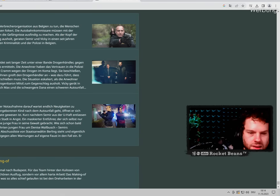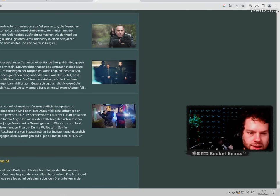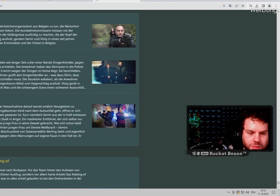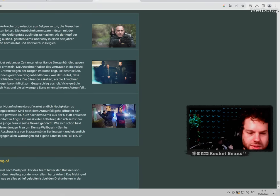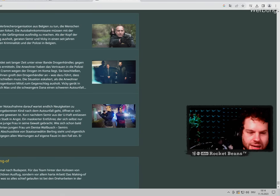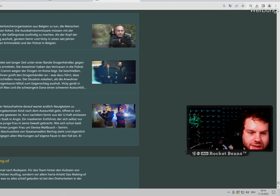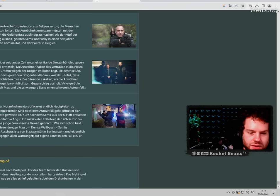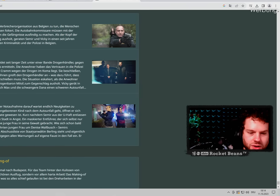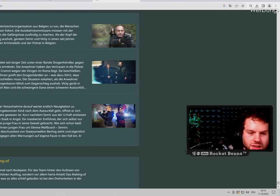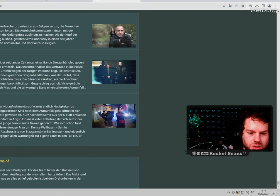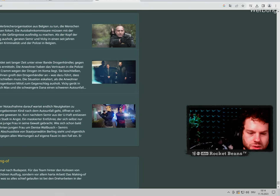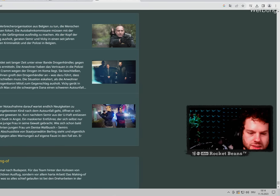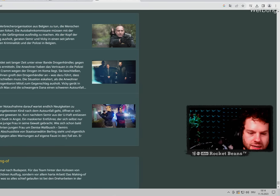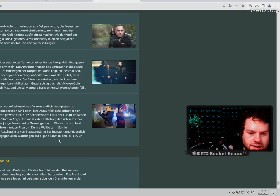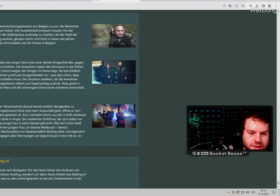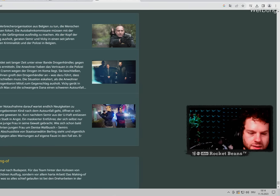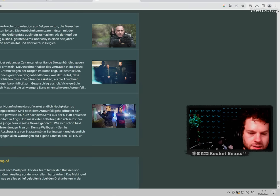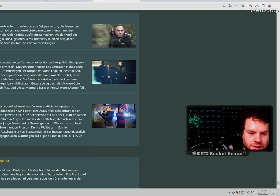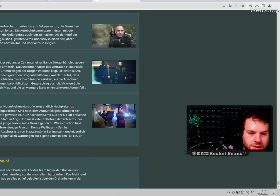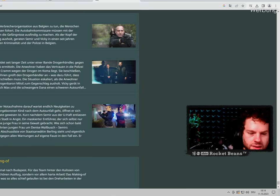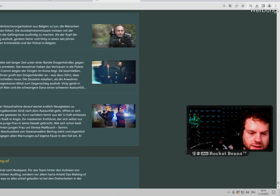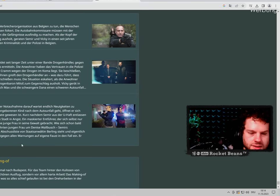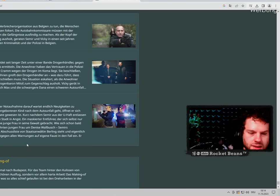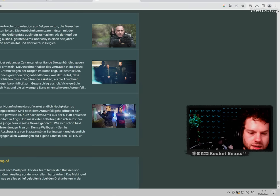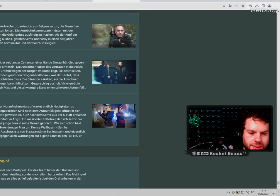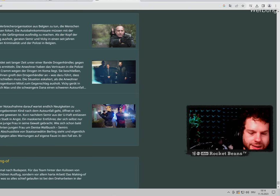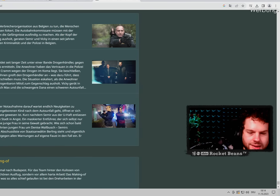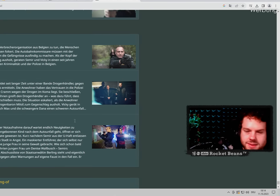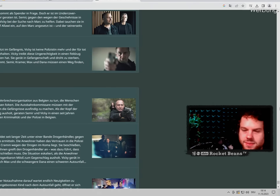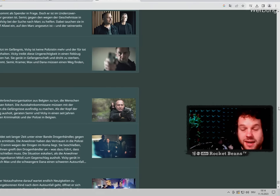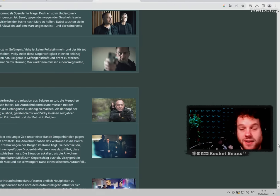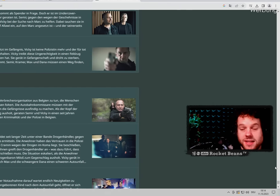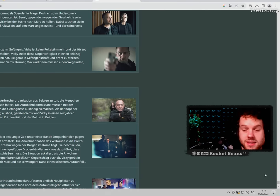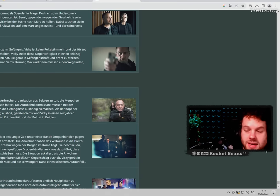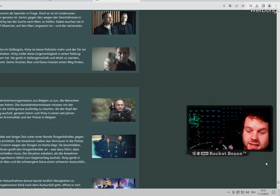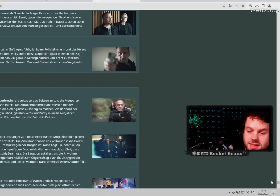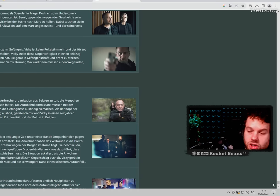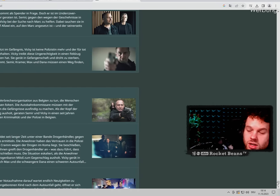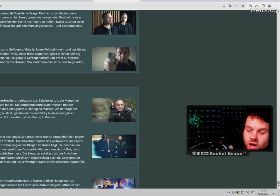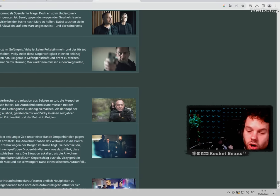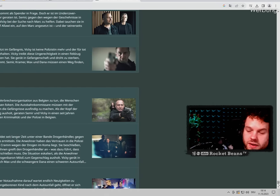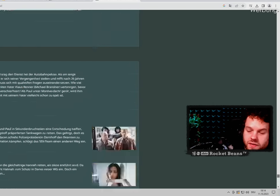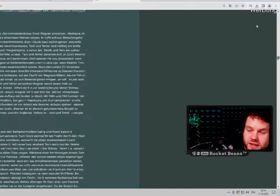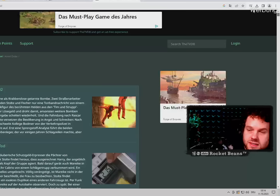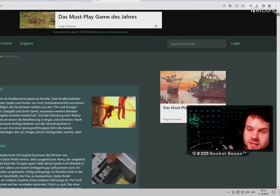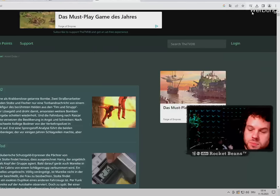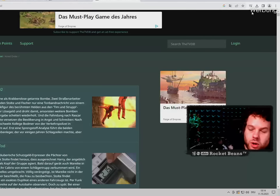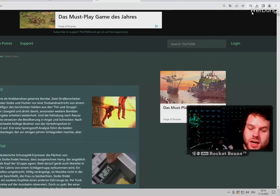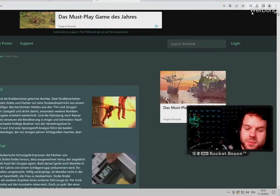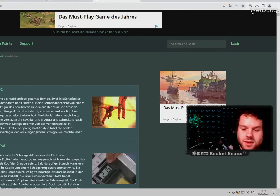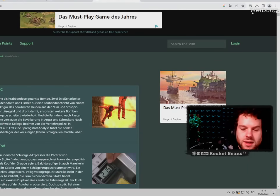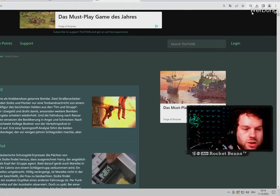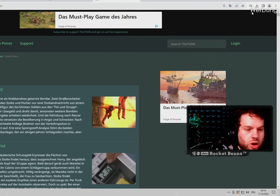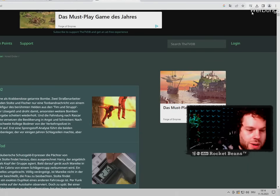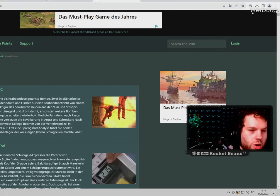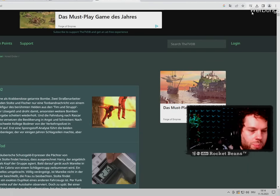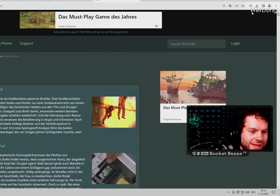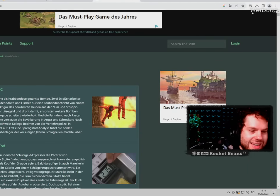Ich glaube, es gab kein wirklich großes Ende, ne? Ihr riskiert dabei alles. Ey, Wahnsinn. Sehr schön. Leute, falls ihr jetzt Bock habt, nochmal komplett